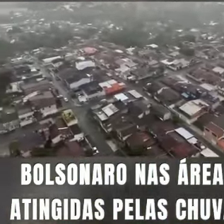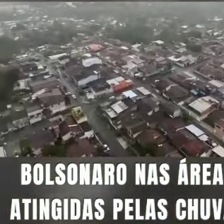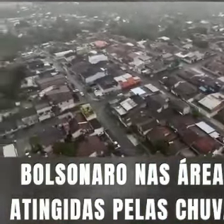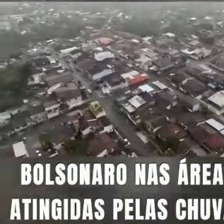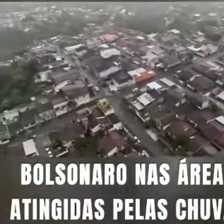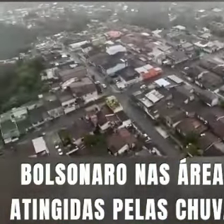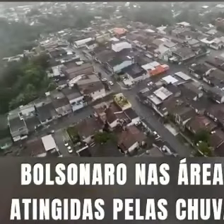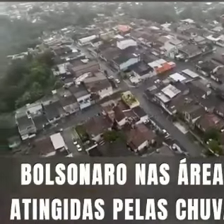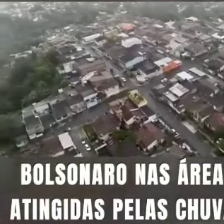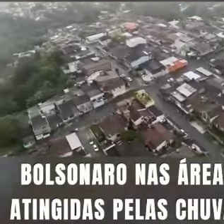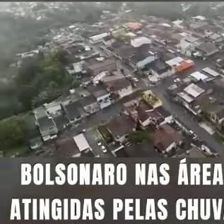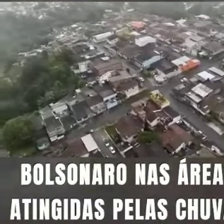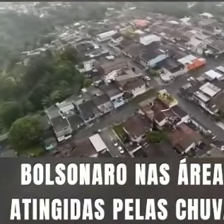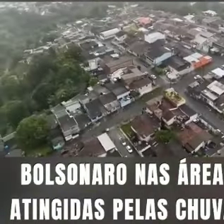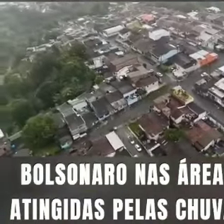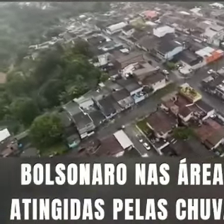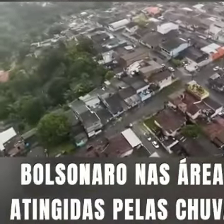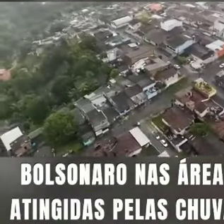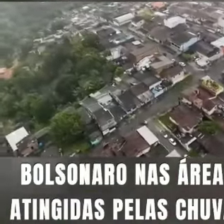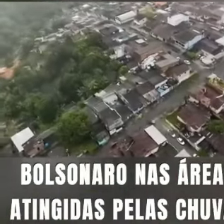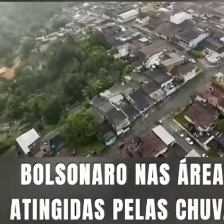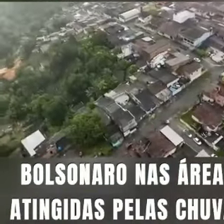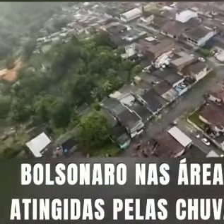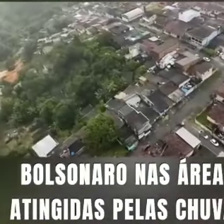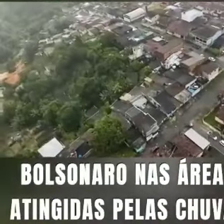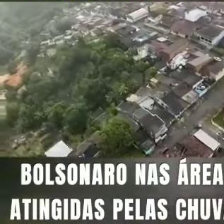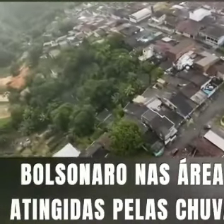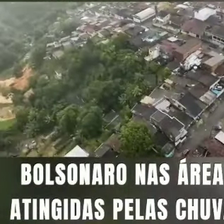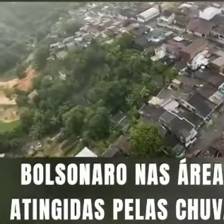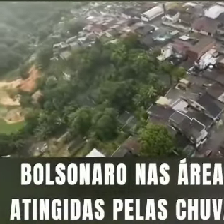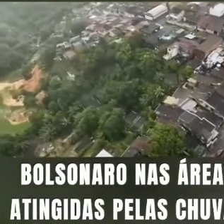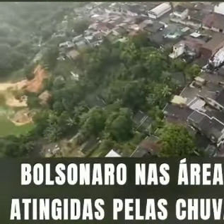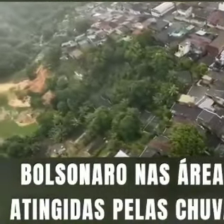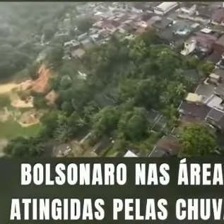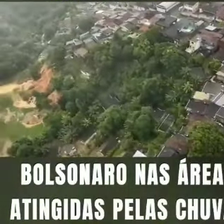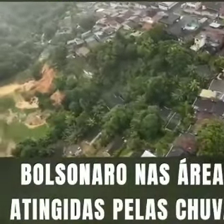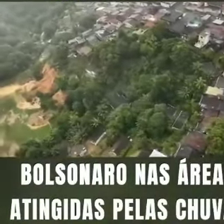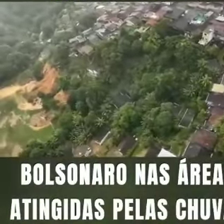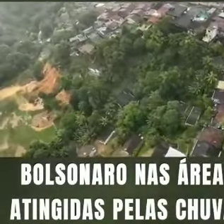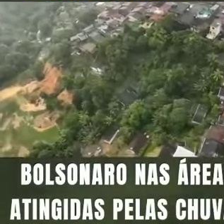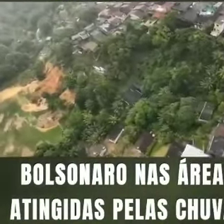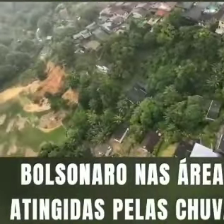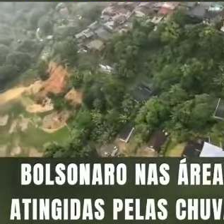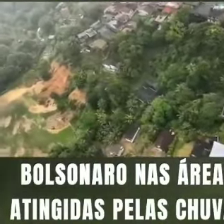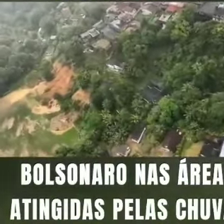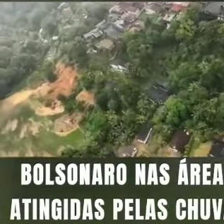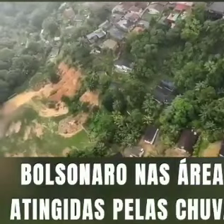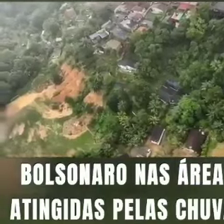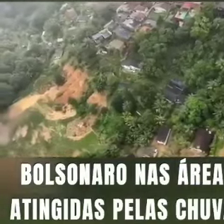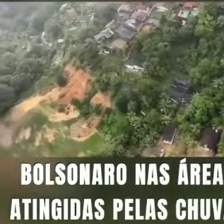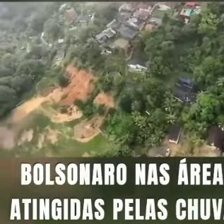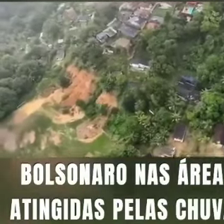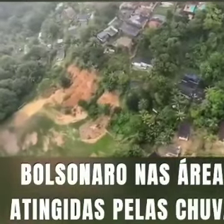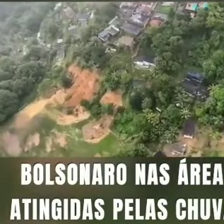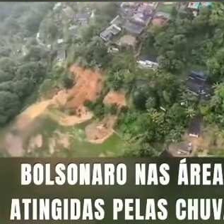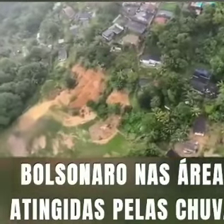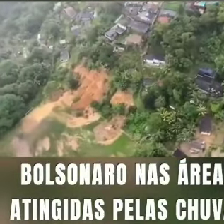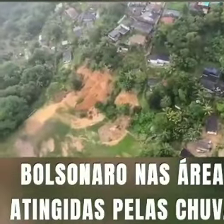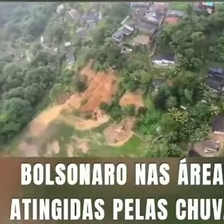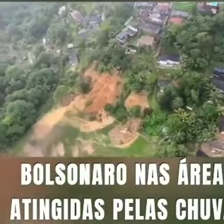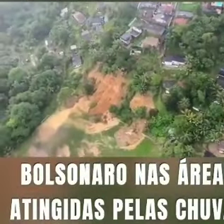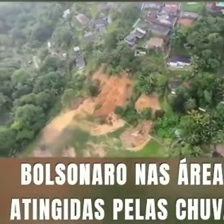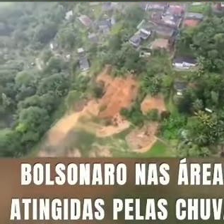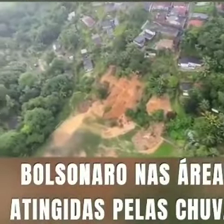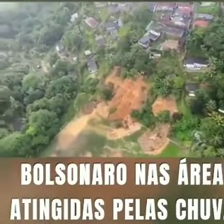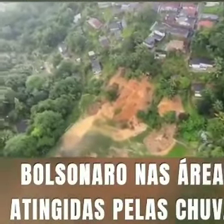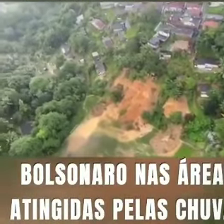onde o povo estiver, ele vai estar do lado. Só quem já esteve perto do presidente Bolsonaro sabe o que eu estou falando. Realmente sabe de verdade o que eu estou